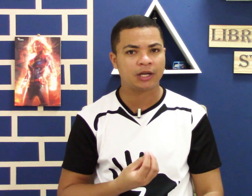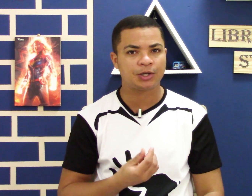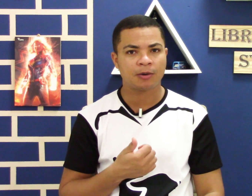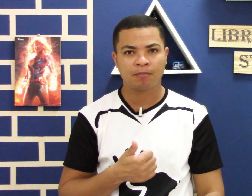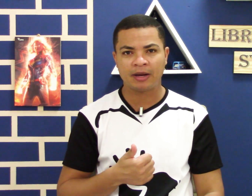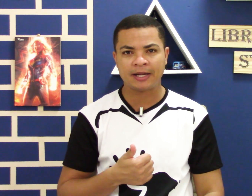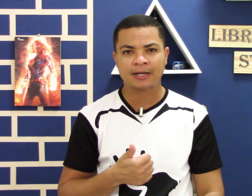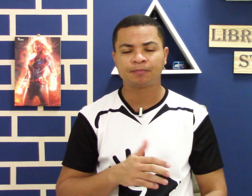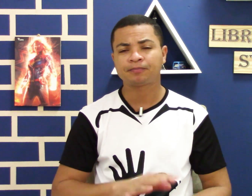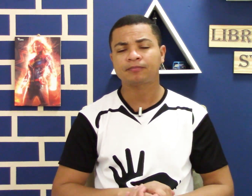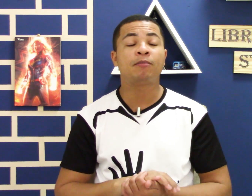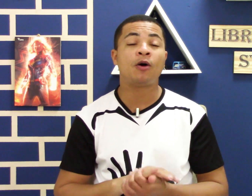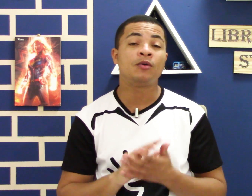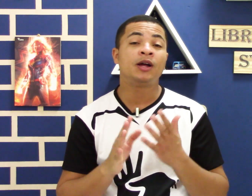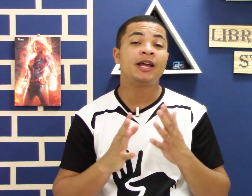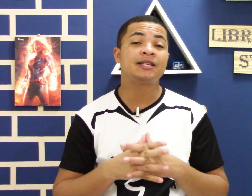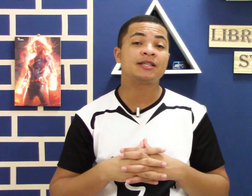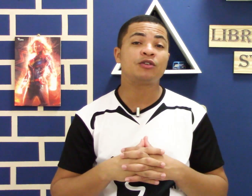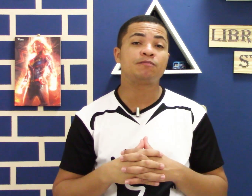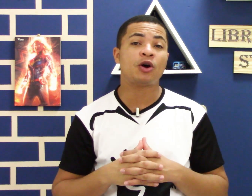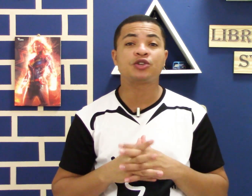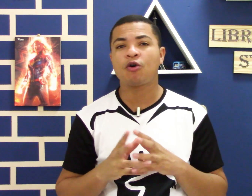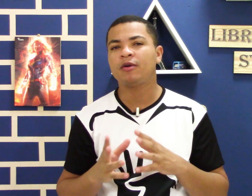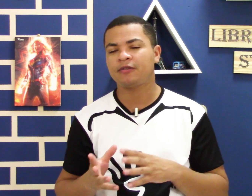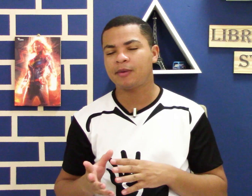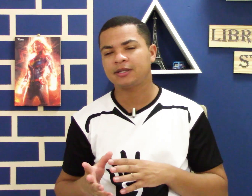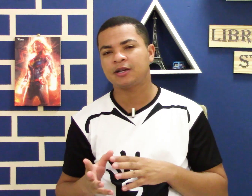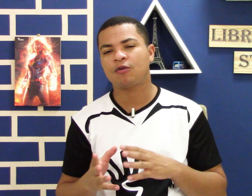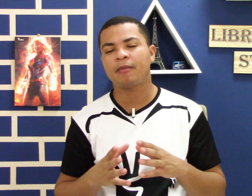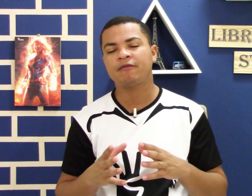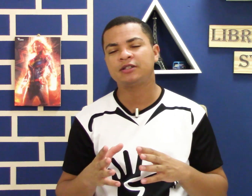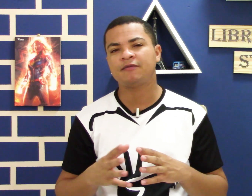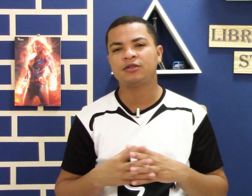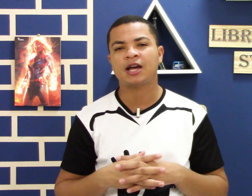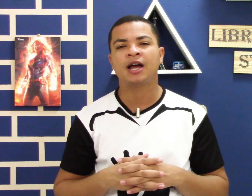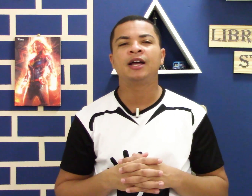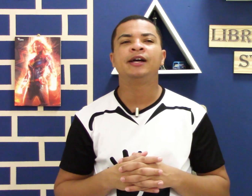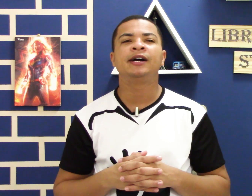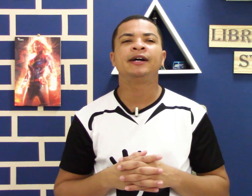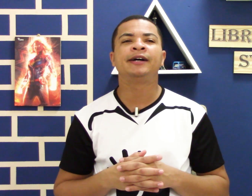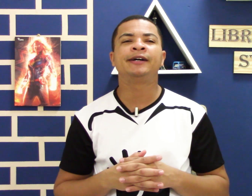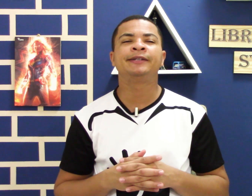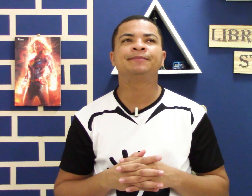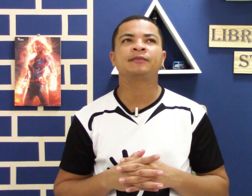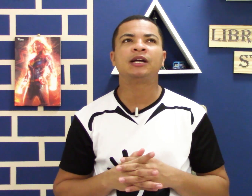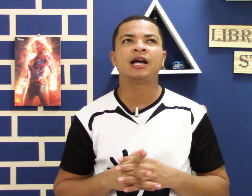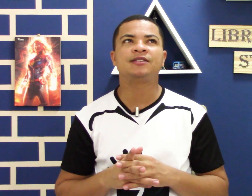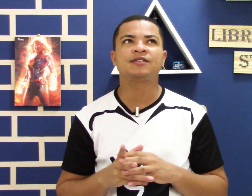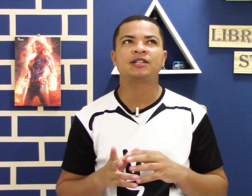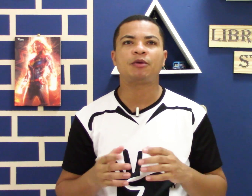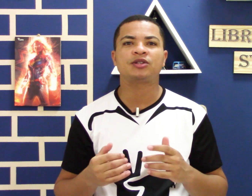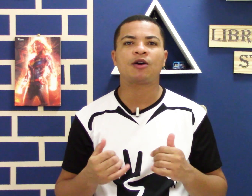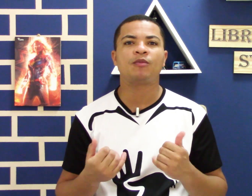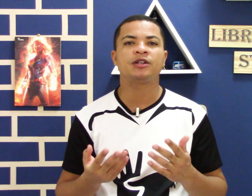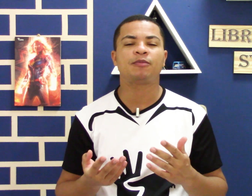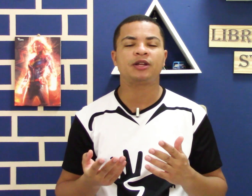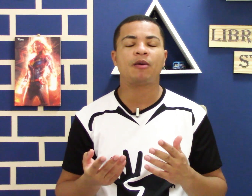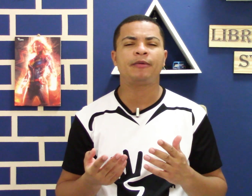importante. Beleza? Bom, esse sinal de pode como afirmação, como é que você vai usar? Às vezes você pode usar como responder a uma